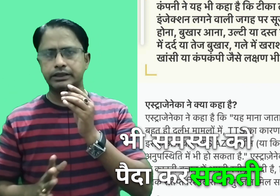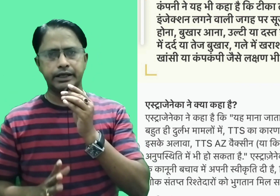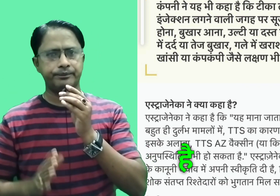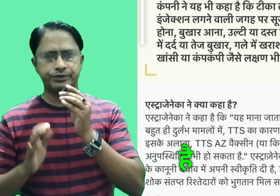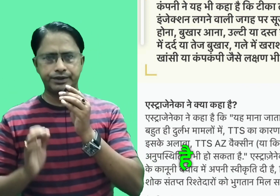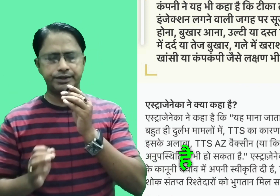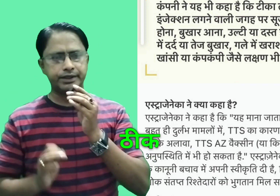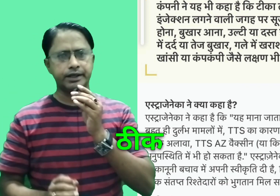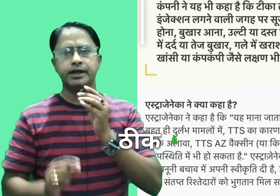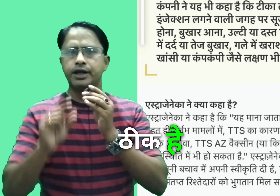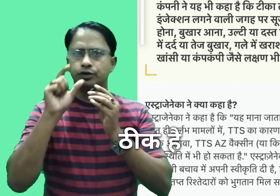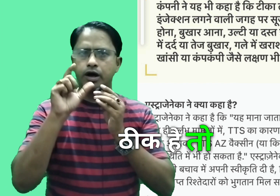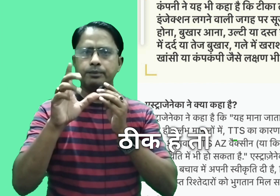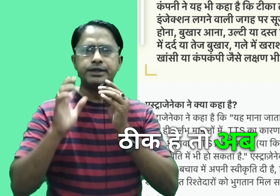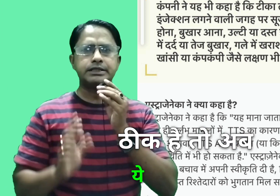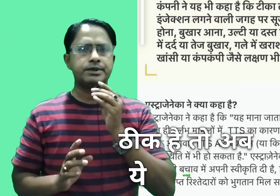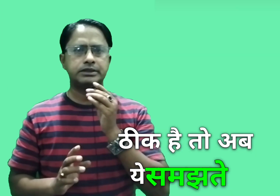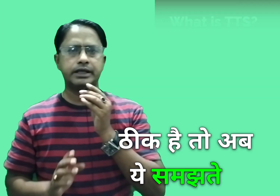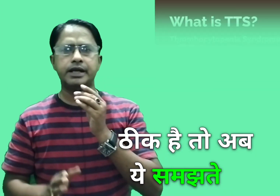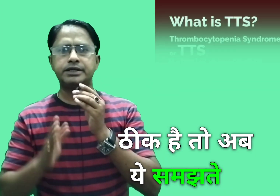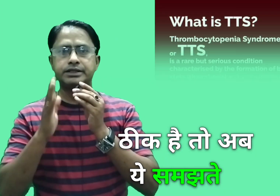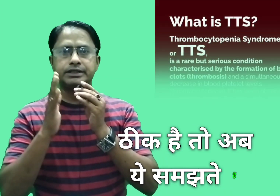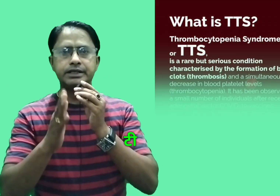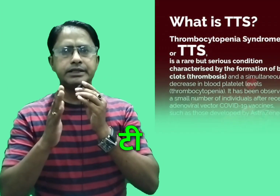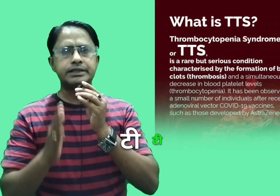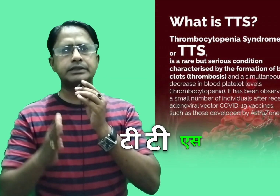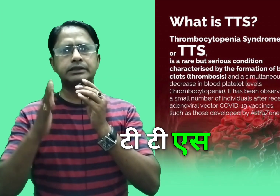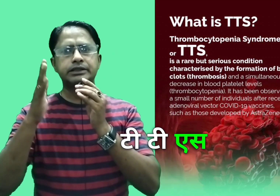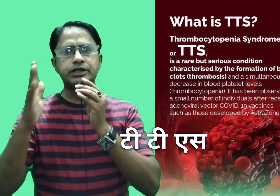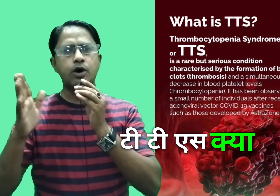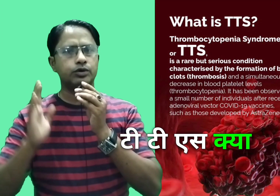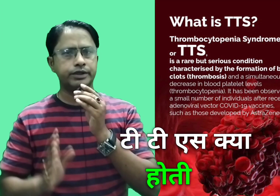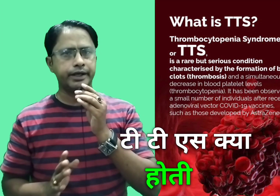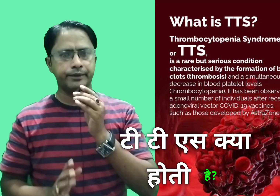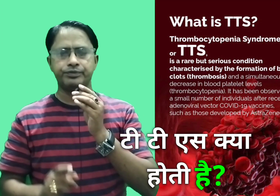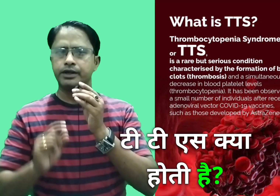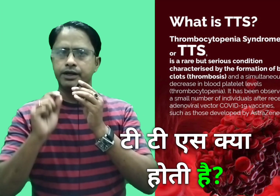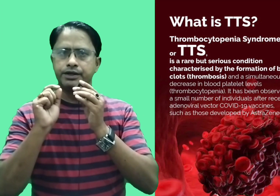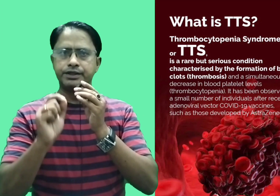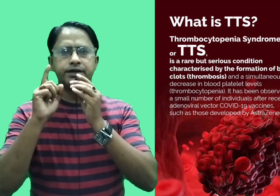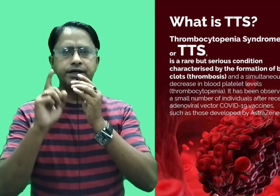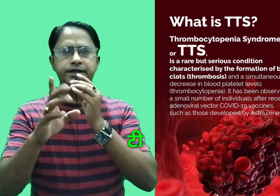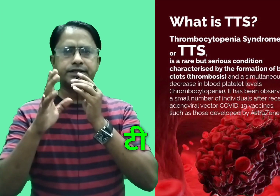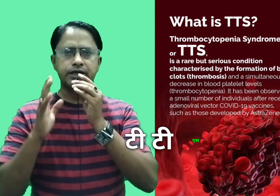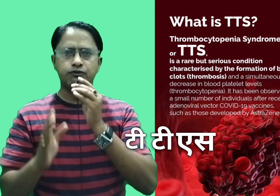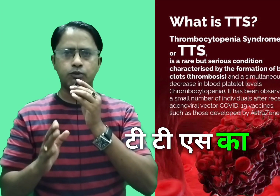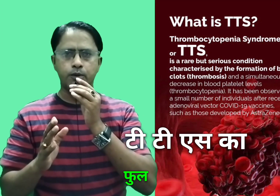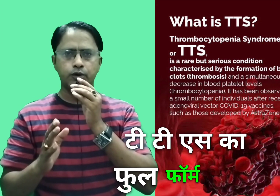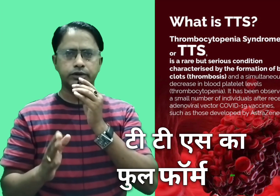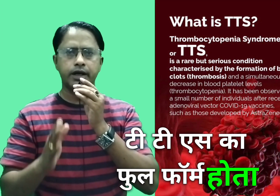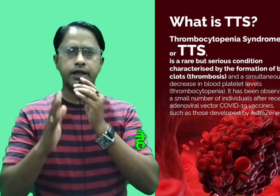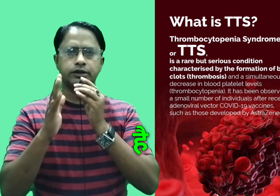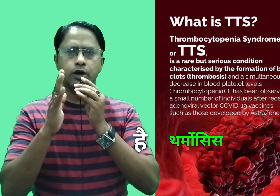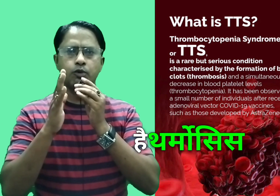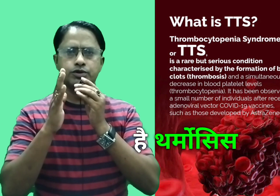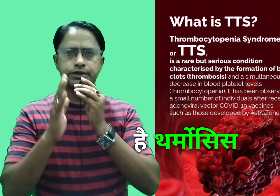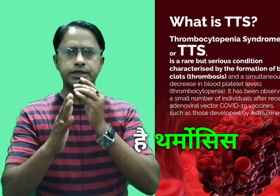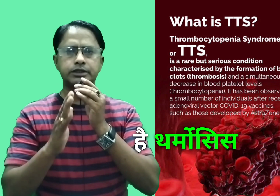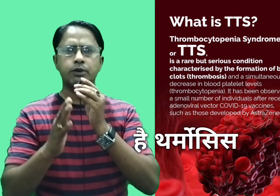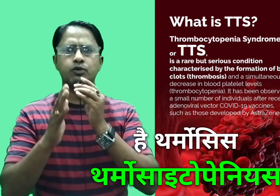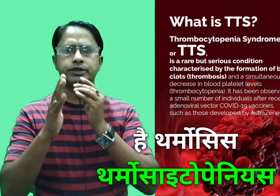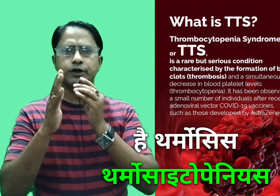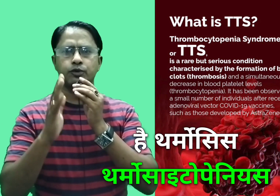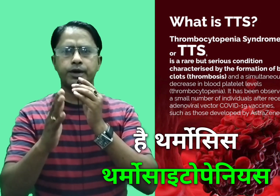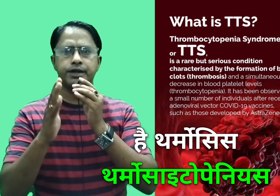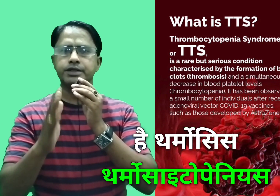कर सकती है। ठीक है, तो अब ये समझते हैं टीटीएस क्या होती है। टीटीएस का फुल फॉर्म होता है